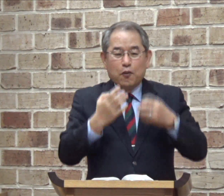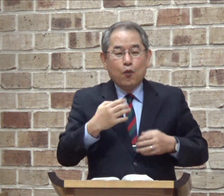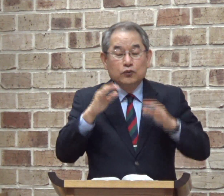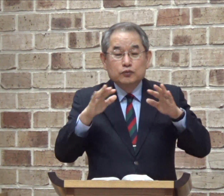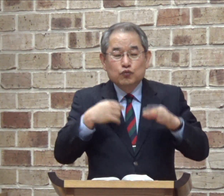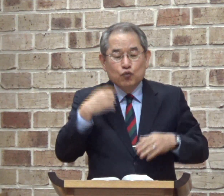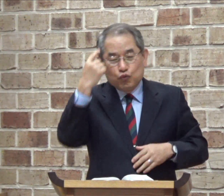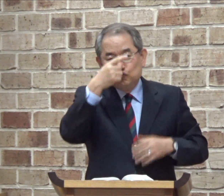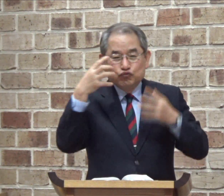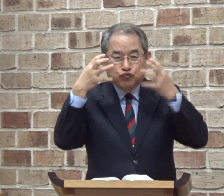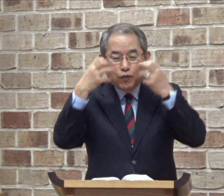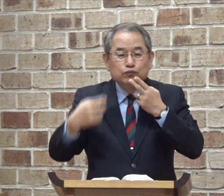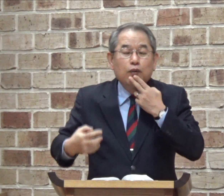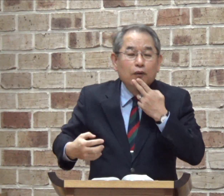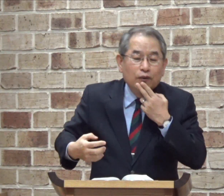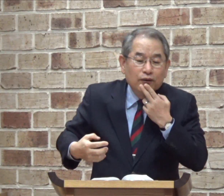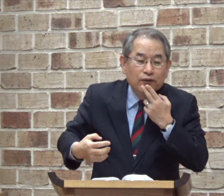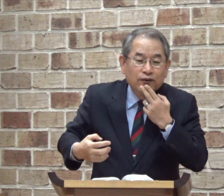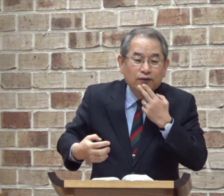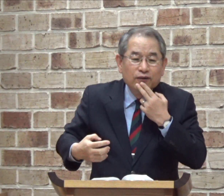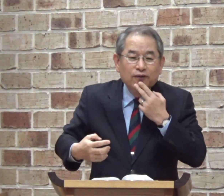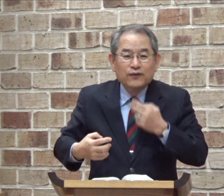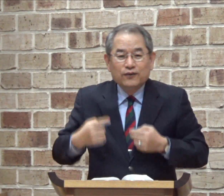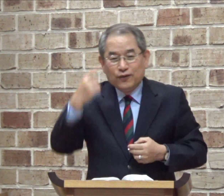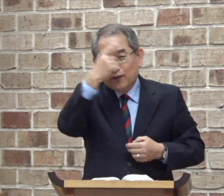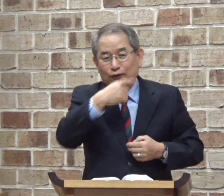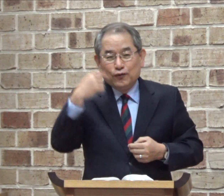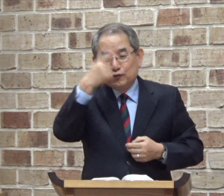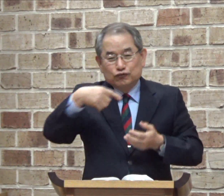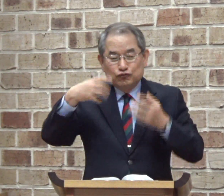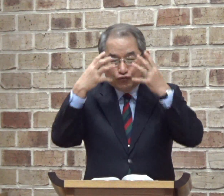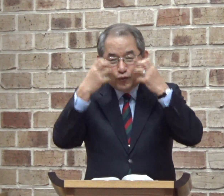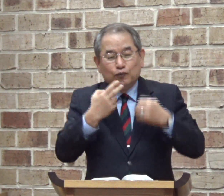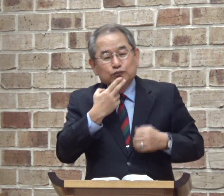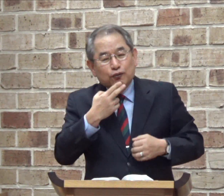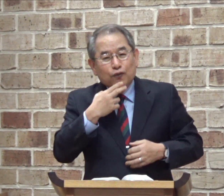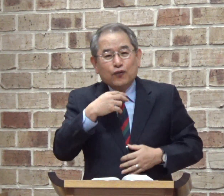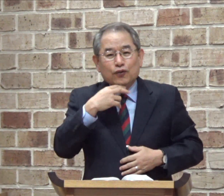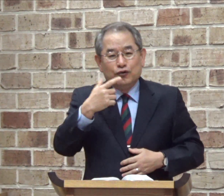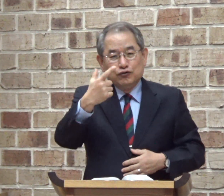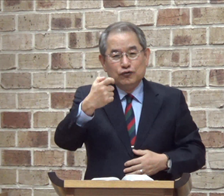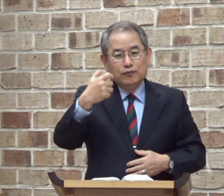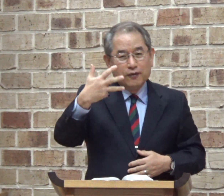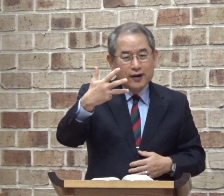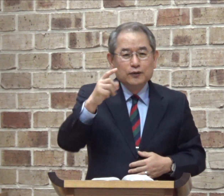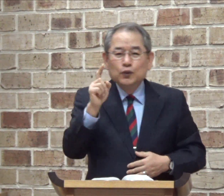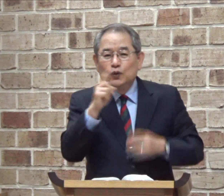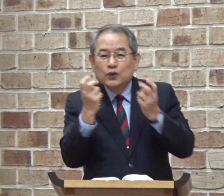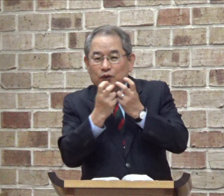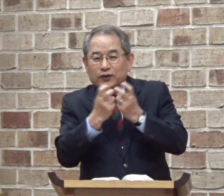저 감동 많이 먹었습니다, 여러분. 그래서 지금 나이가 68세